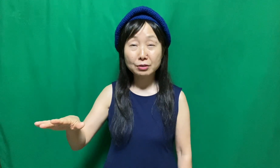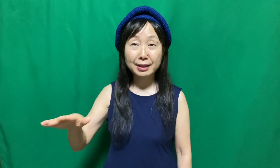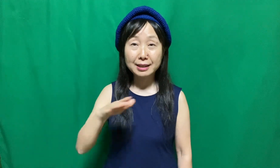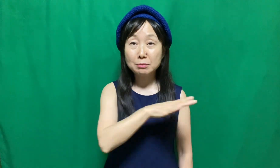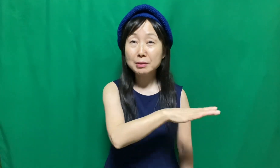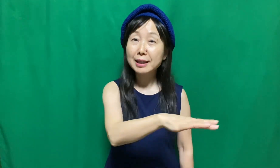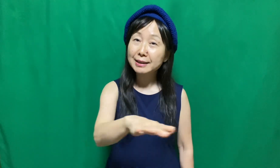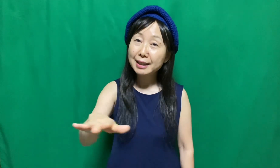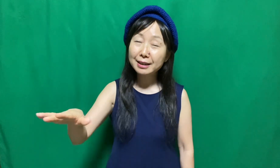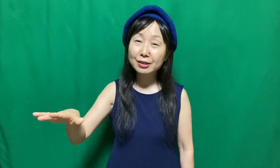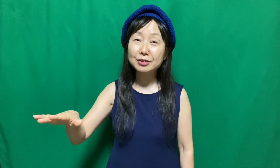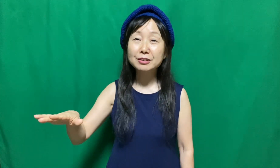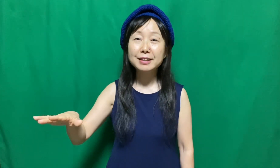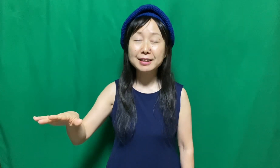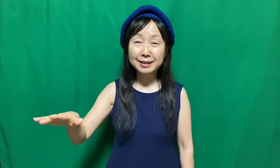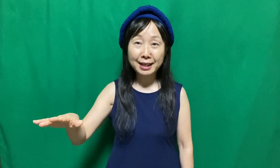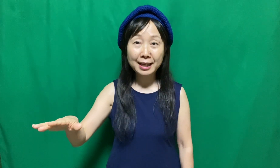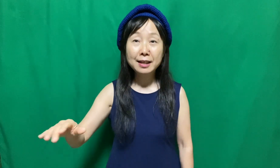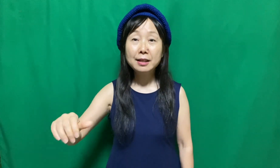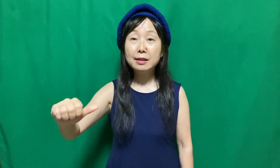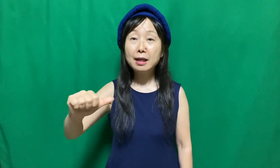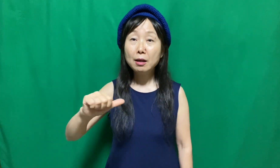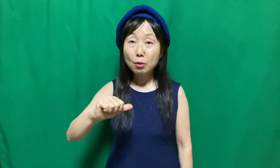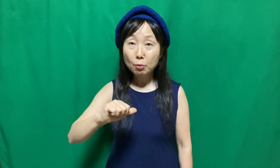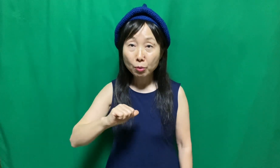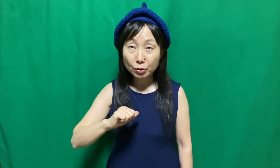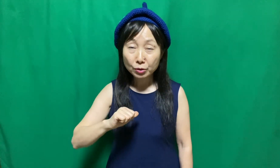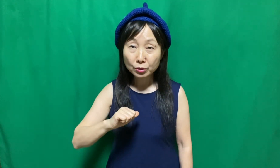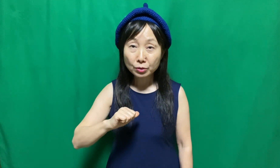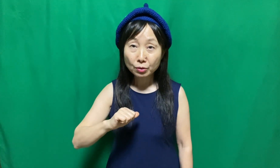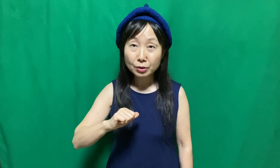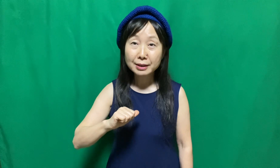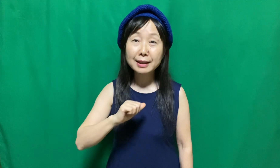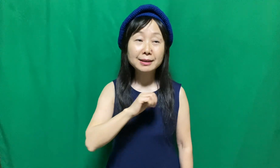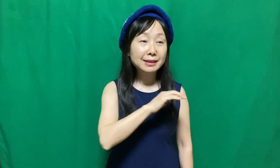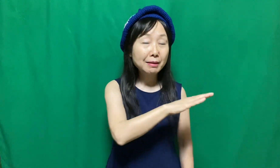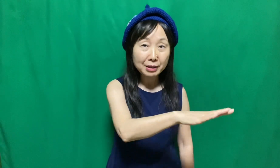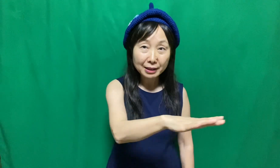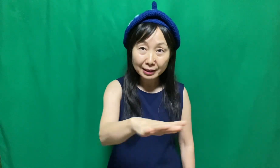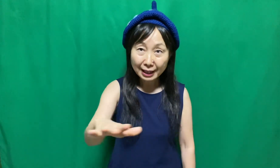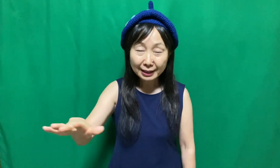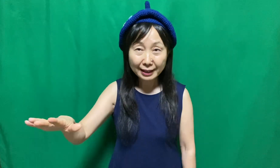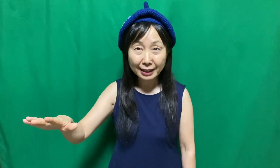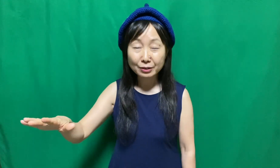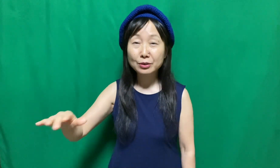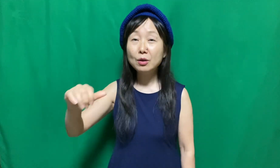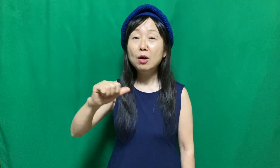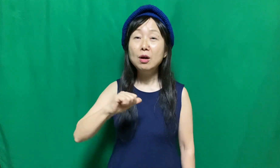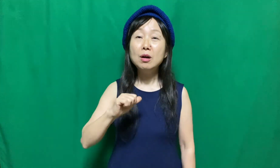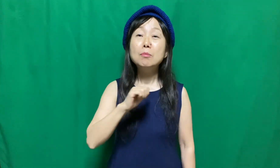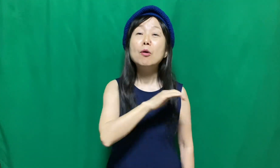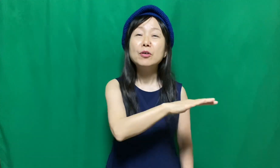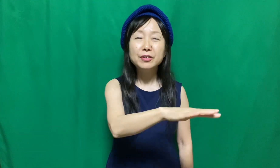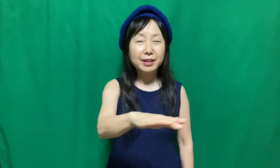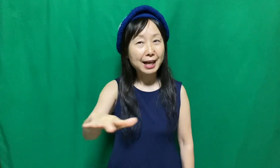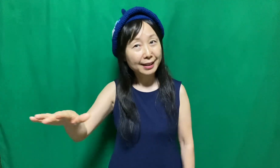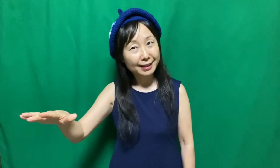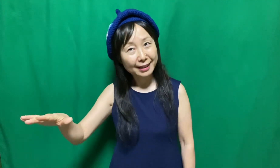です。皆さんっていう手話ですね。で、僕を指してみんなってやると僕らってな